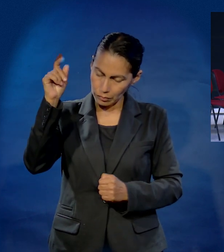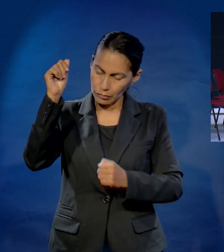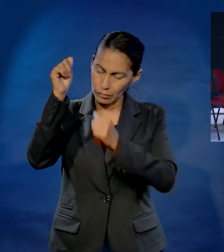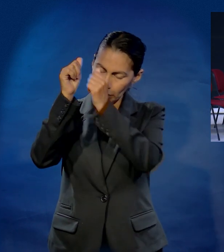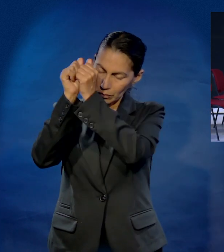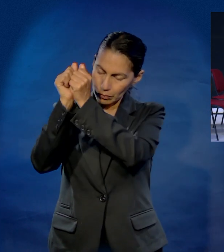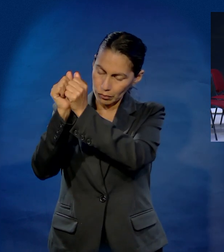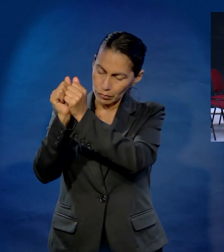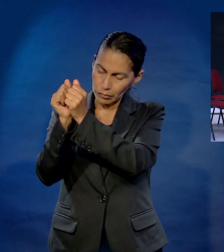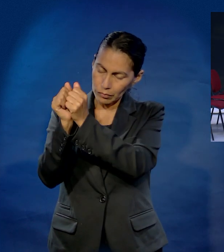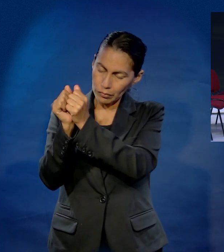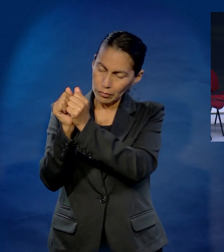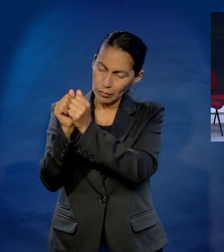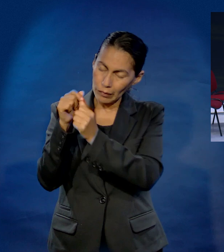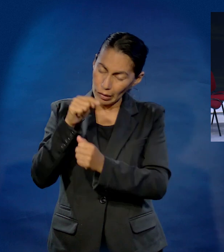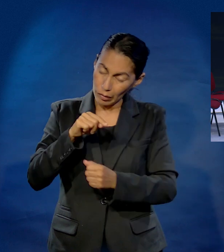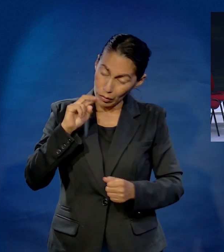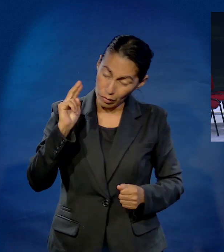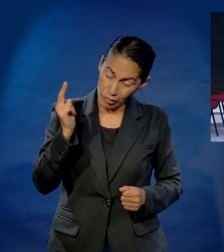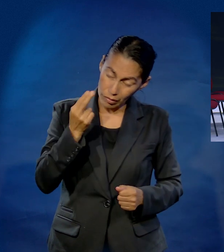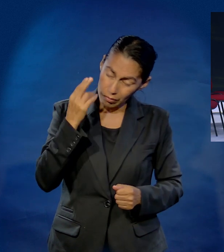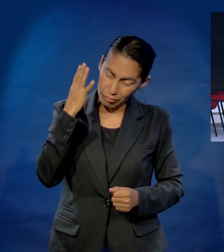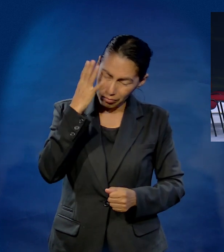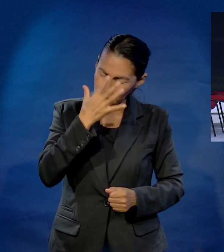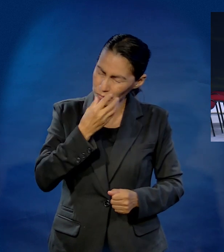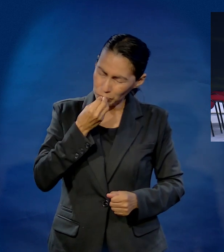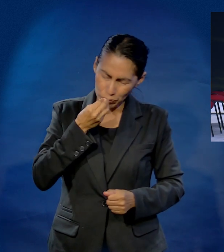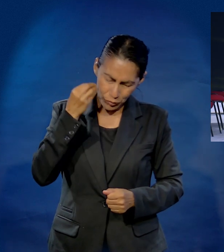qué preciosa es esta universidad.